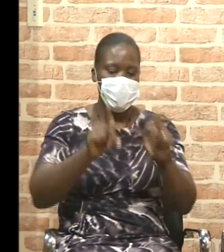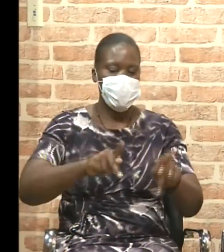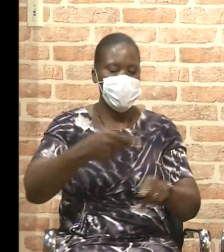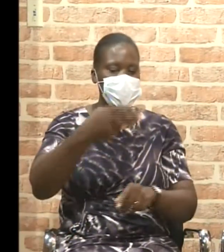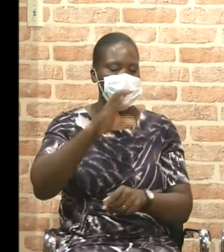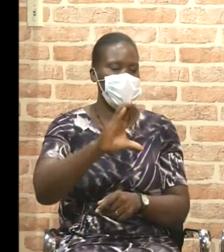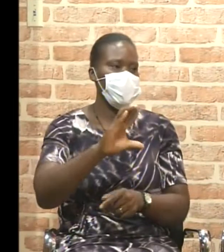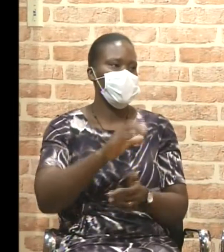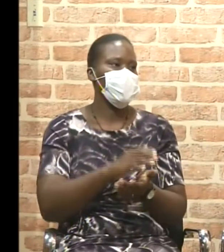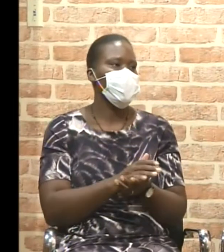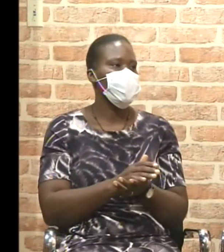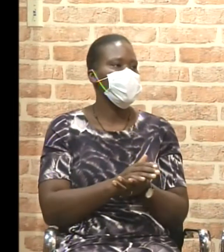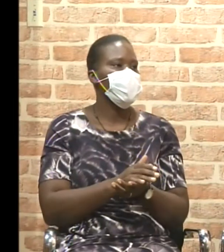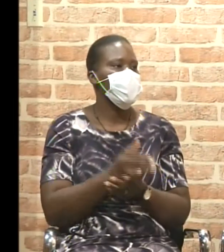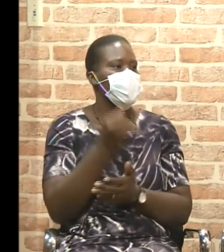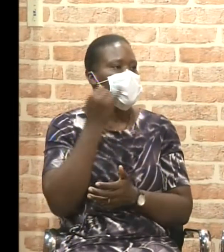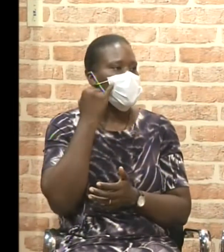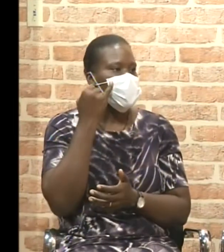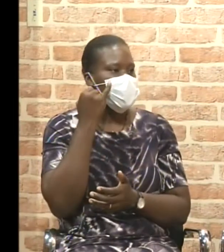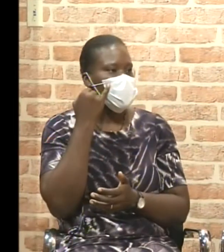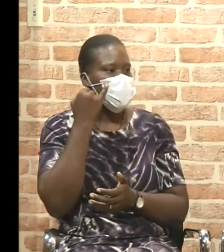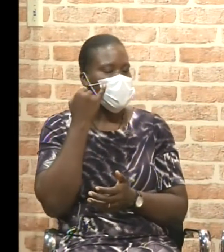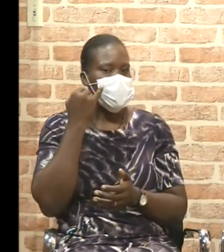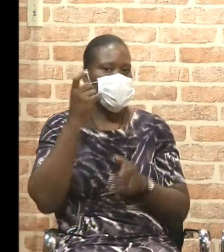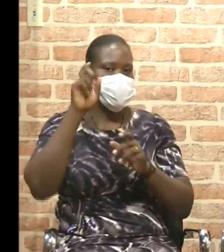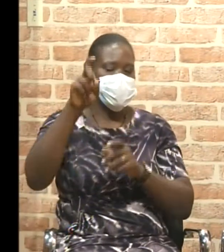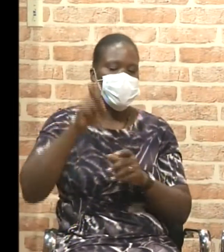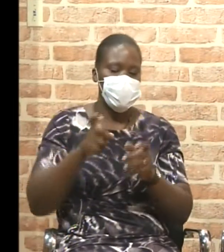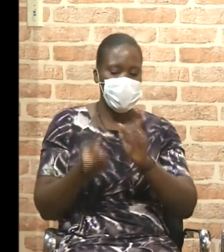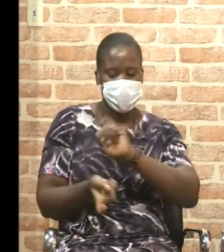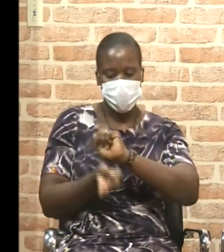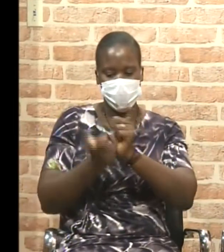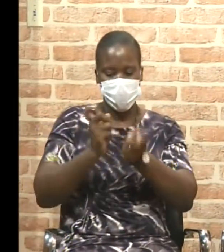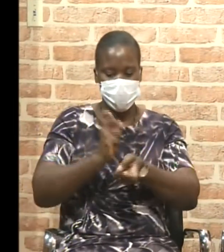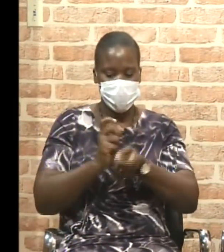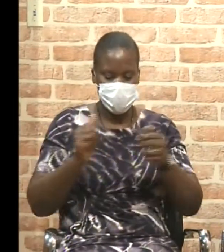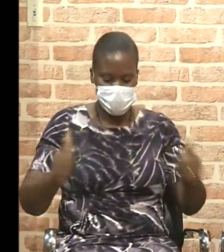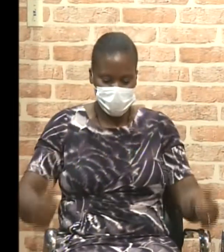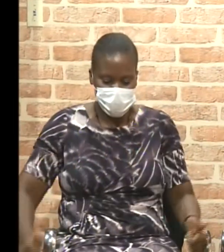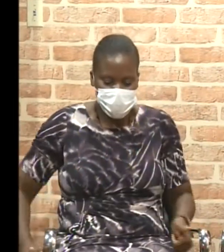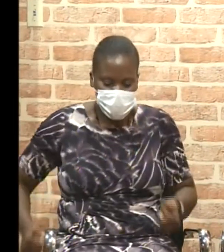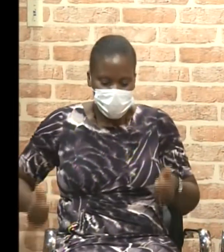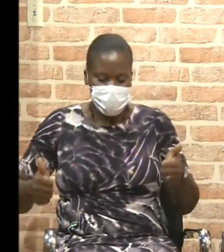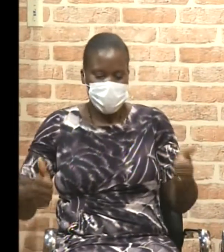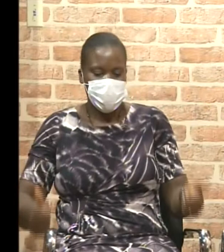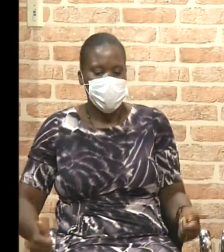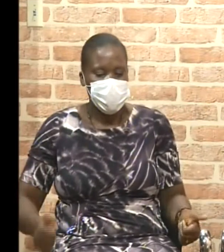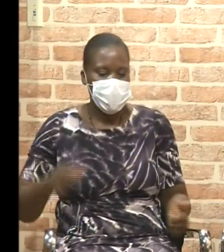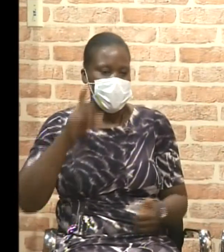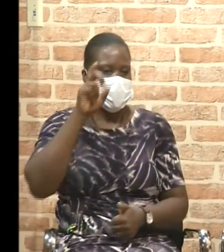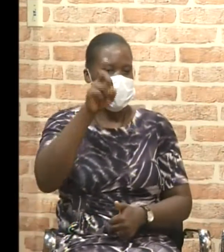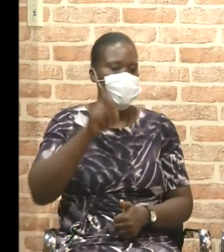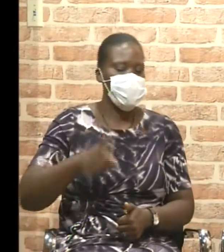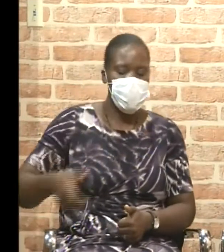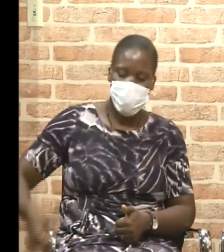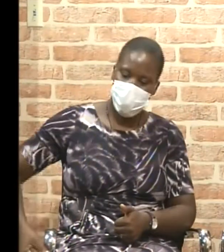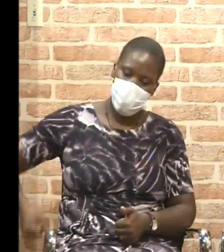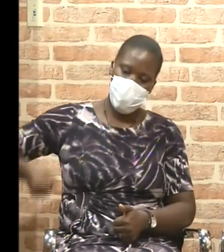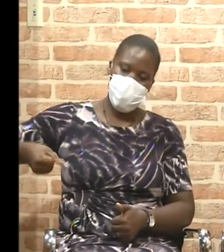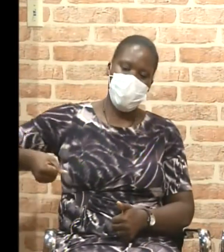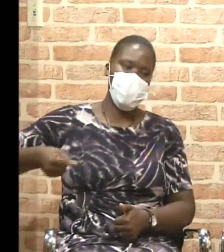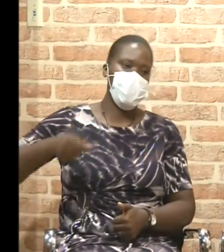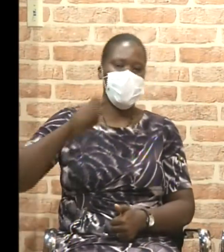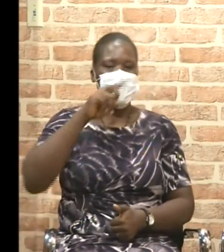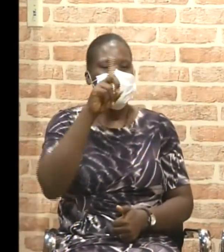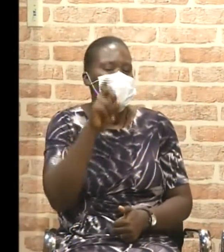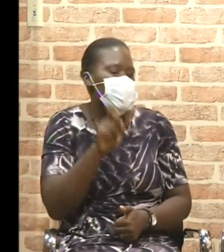Est-ce que ce service à tous, si on a besoin de changer chez vous, il n'y a pas de moyens pour ça, il a besoin de béquilles, service à aider dans le niveau ça